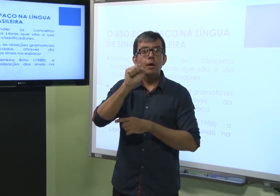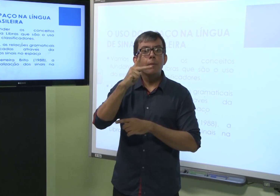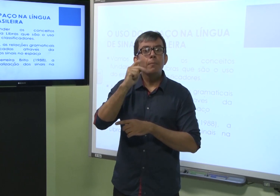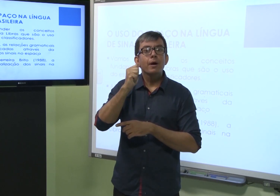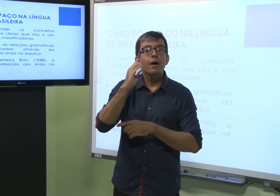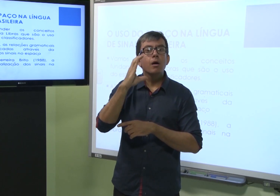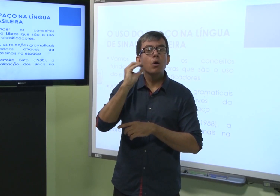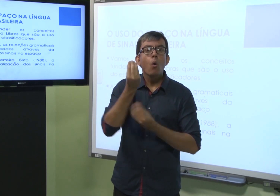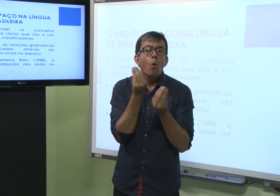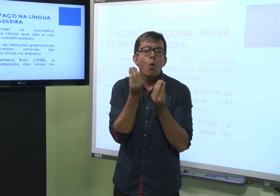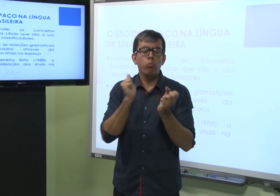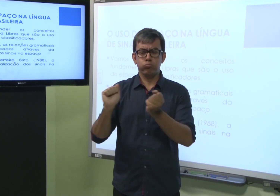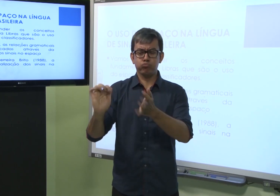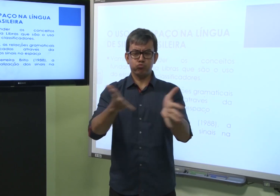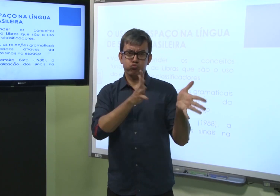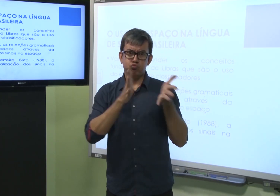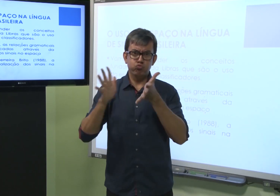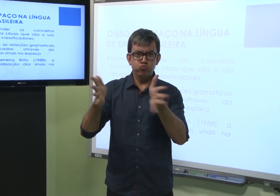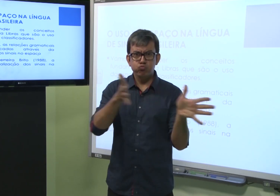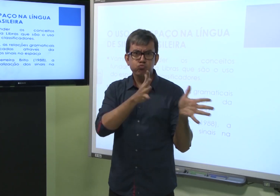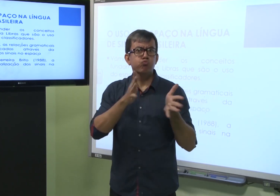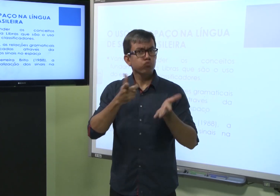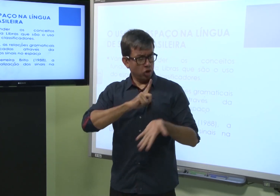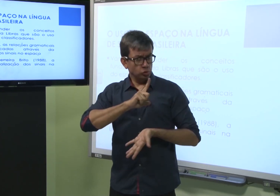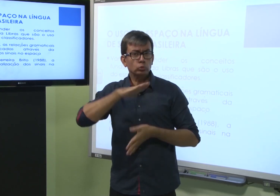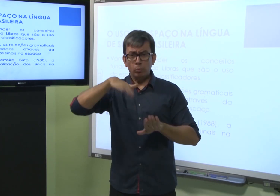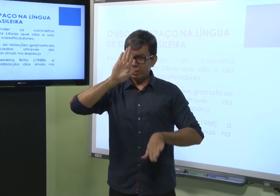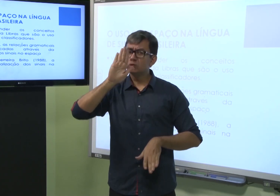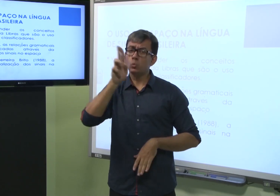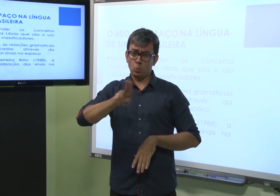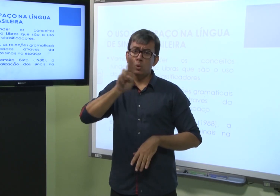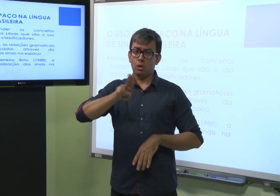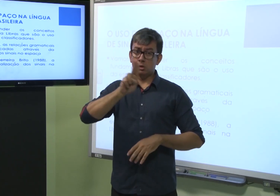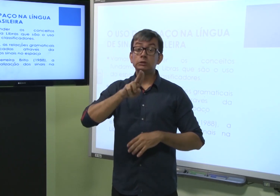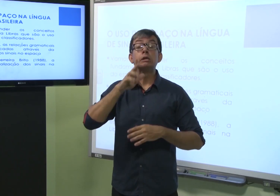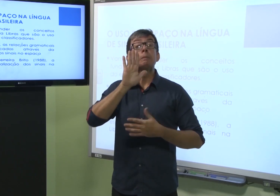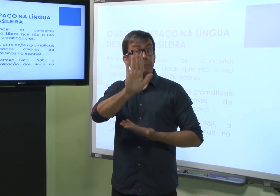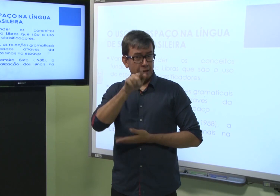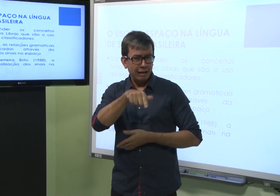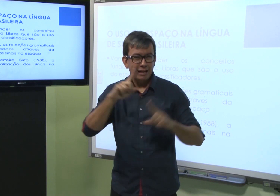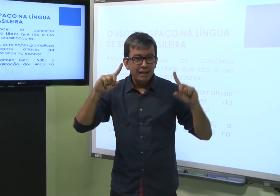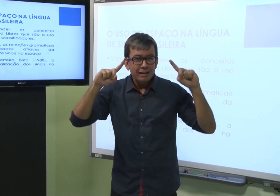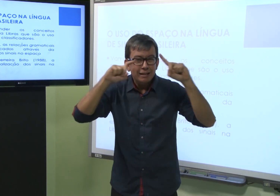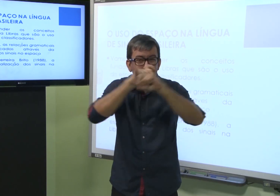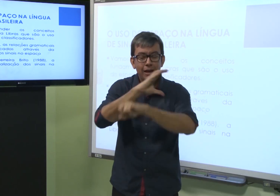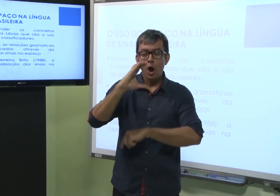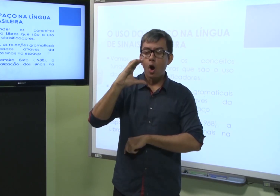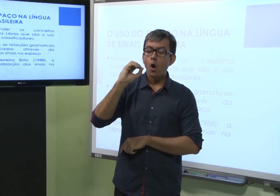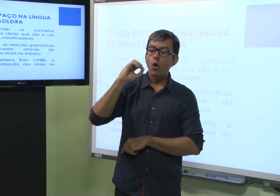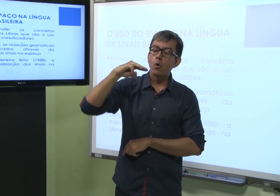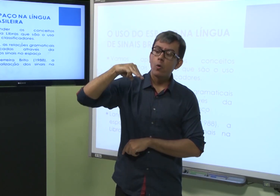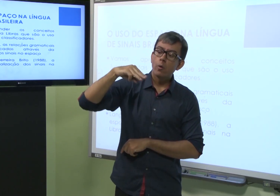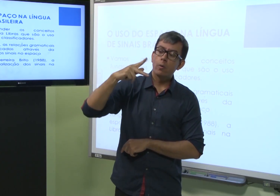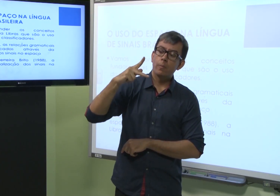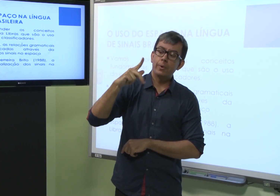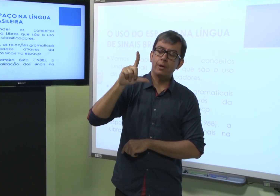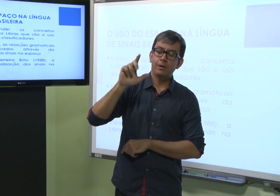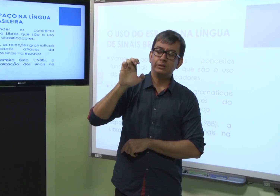Como que se dá esse espaço na sinalização? Então, são estudos